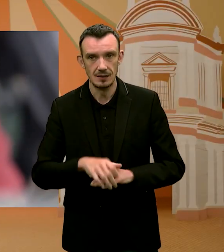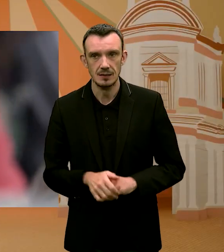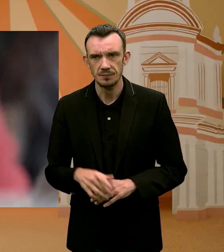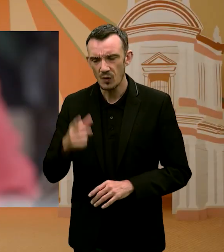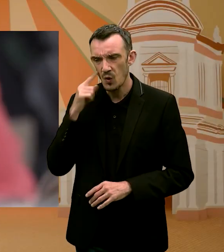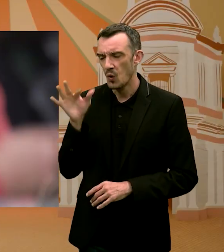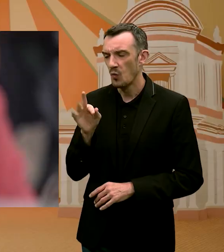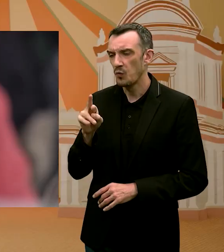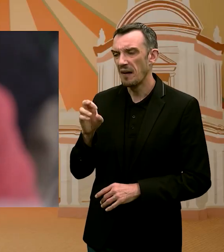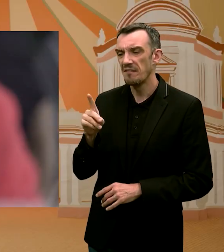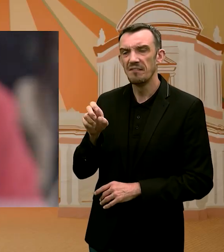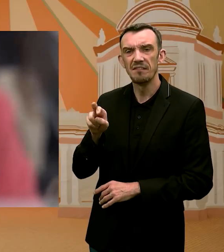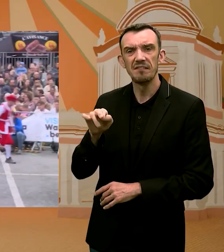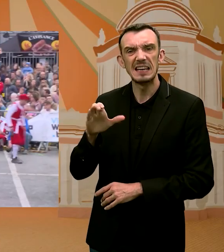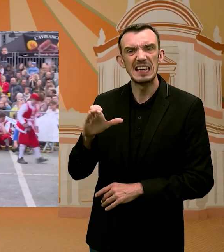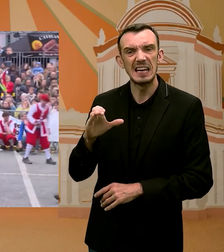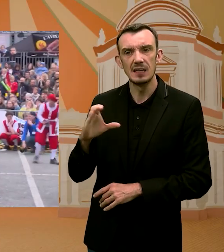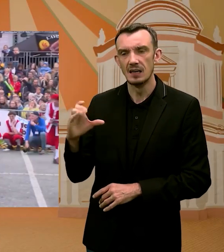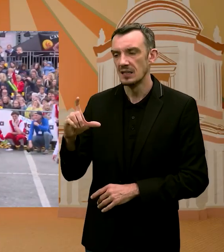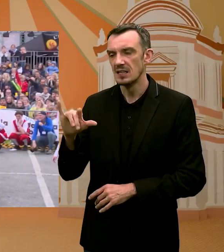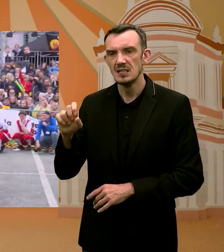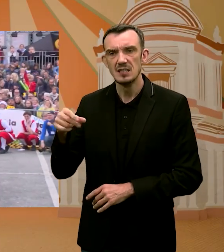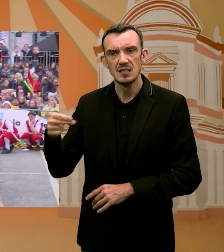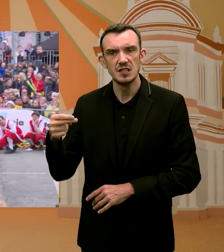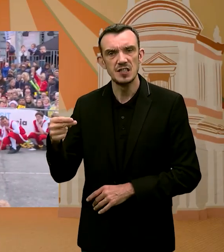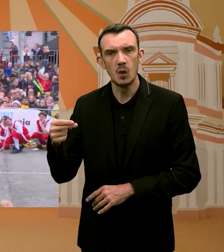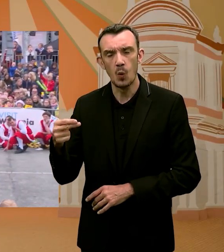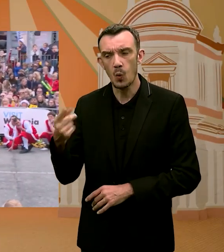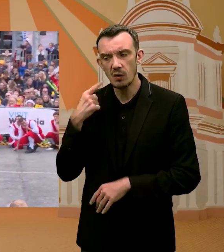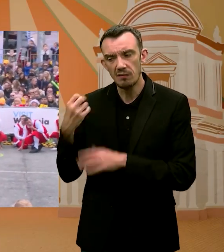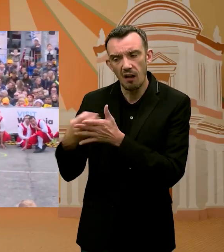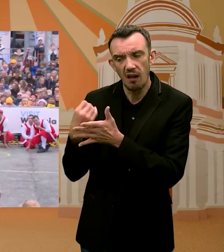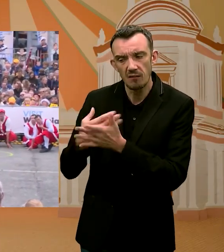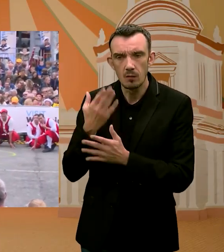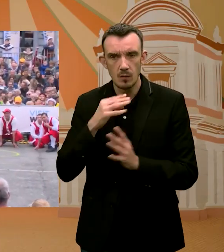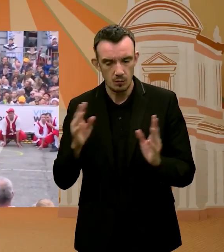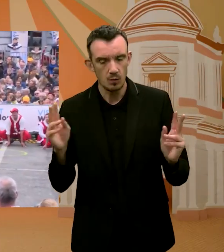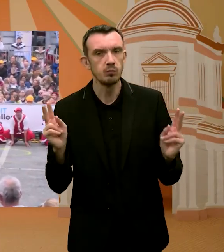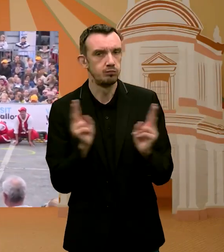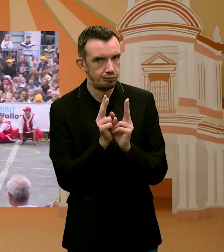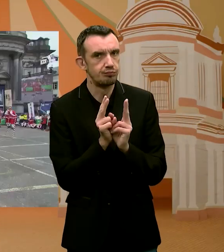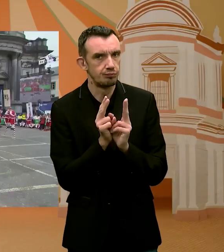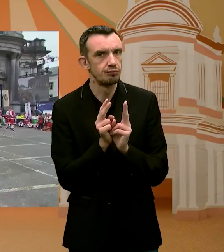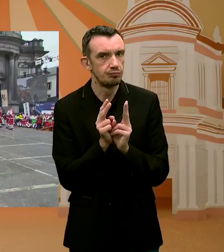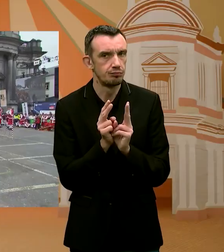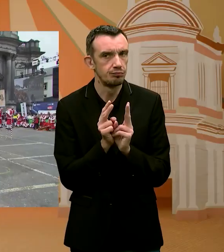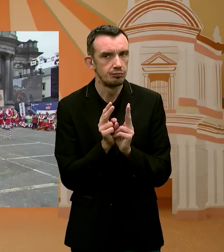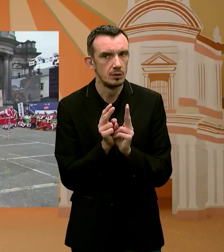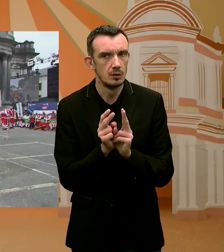mon avis, voilà, j'allais le dire. Qu'est-ce qu'il va dire ? Concentrez-vous. Concentrez-vous. Et ils se sont concentrés. Okay. Ils étaient trop proches des chasseurs qui sont là-bas. Question, toujours